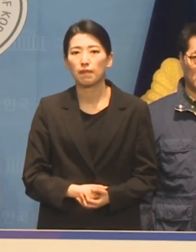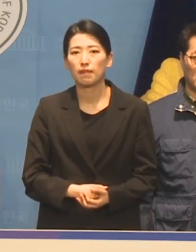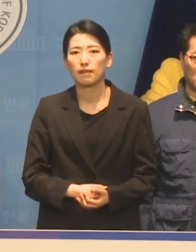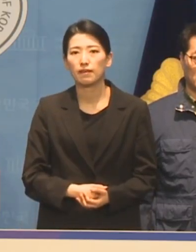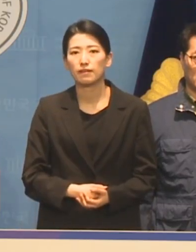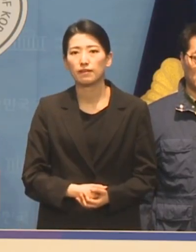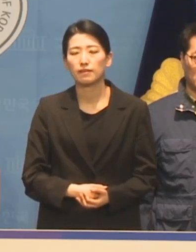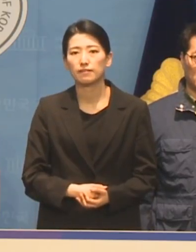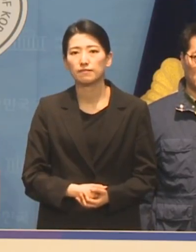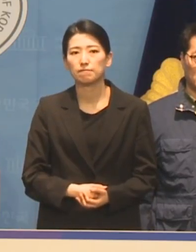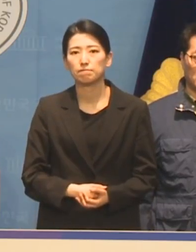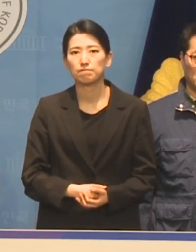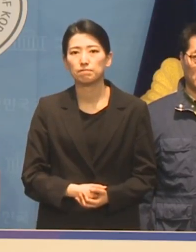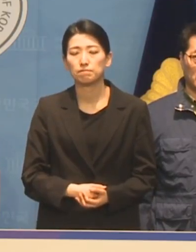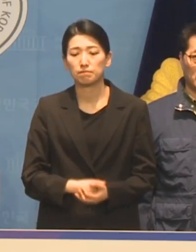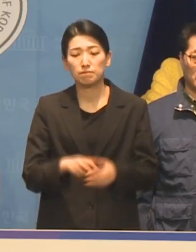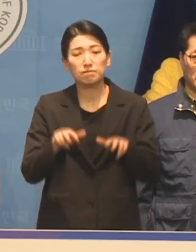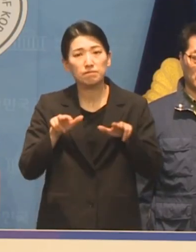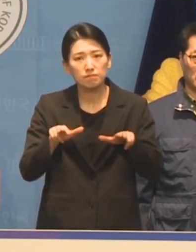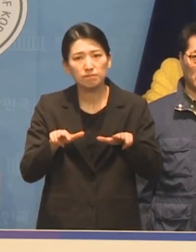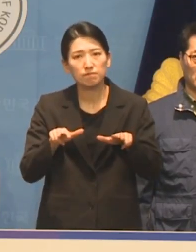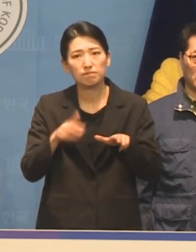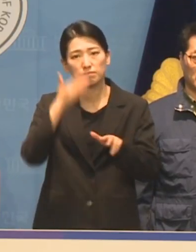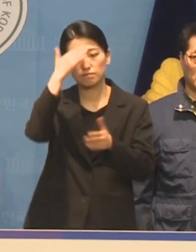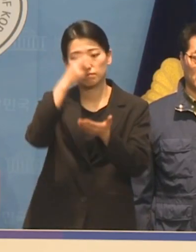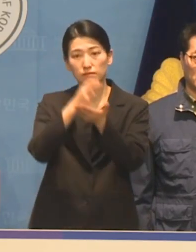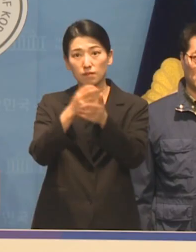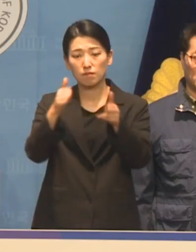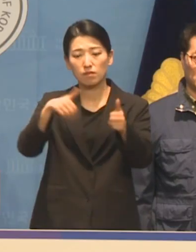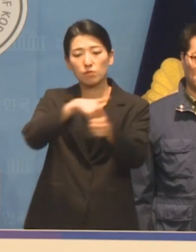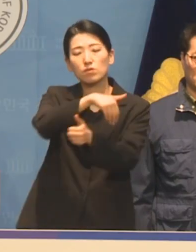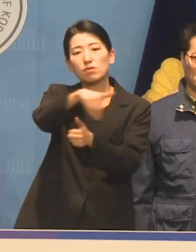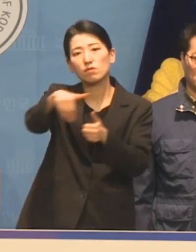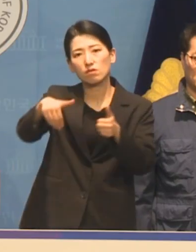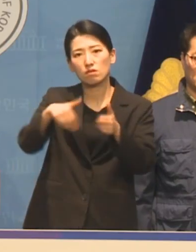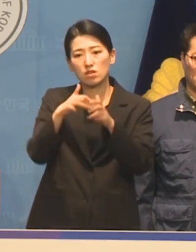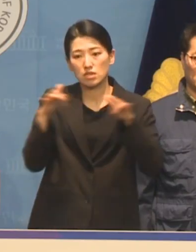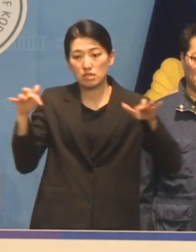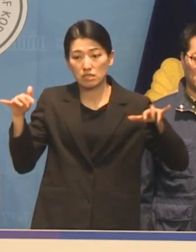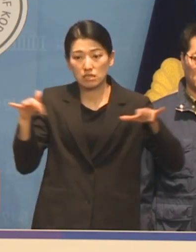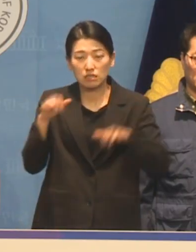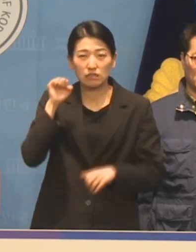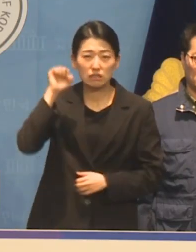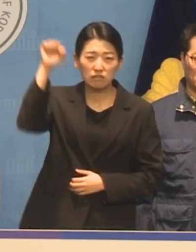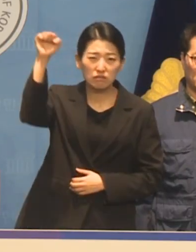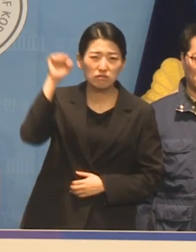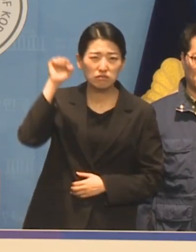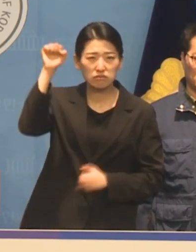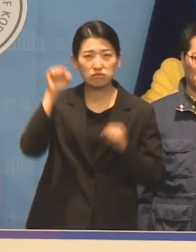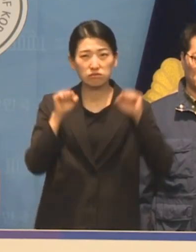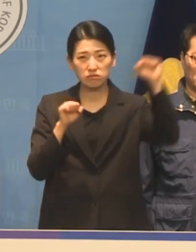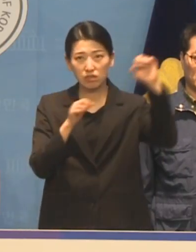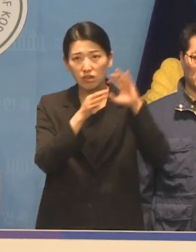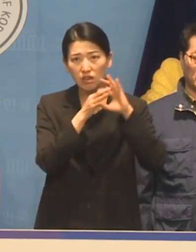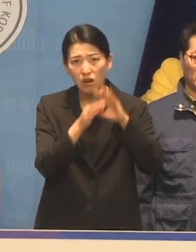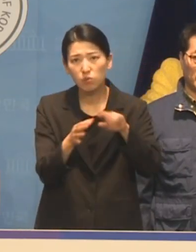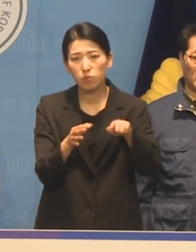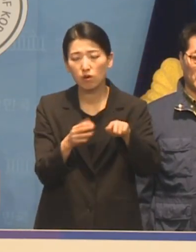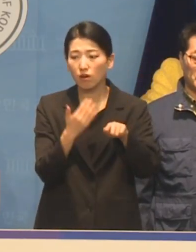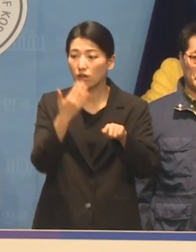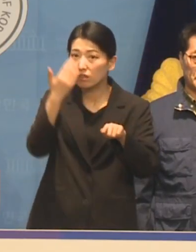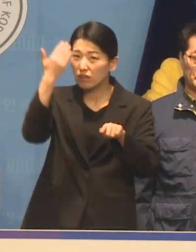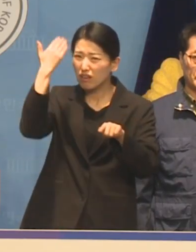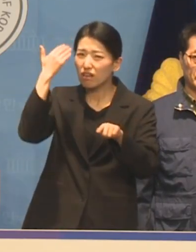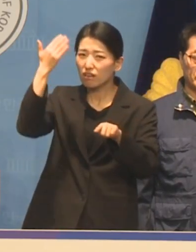이처럼 지금 헌법재판소 인근에서 벌어지고 있는 집회와 시위는 그 전에 있었던